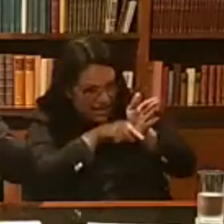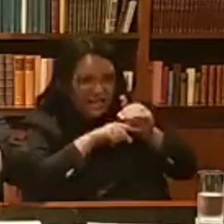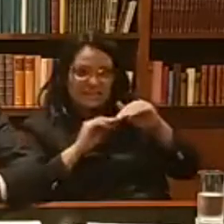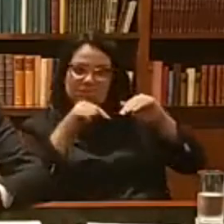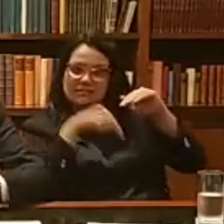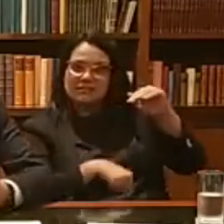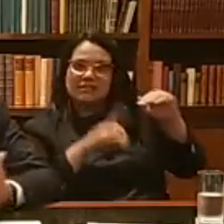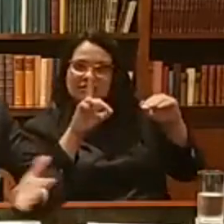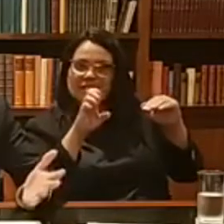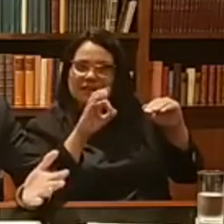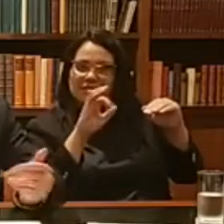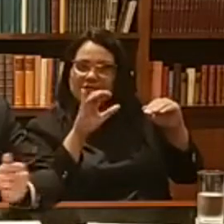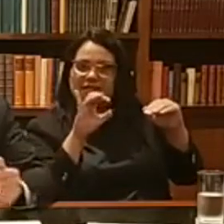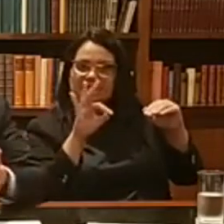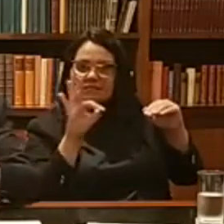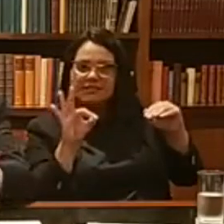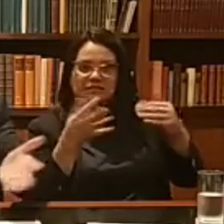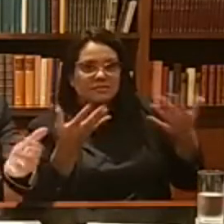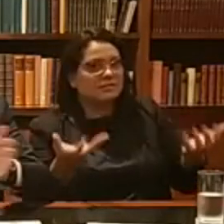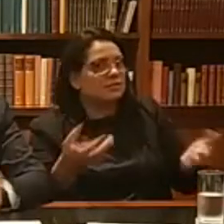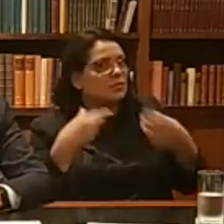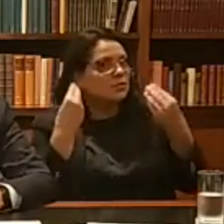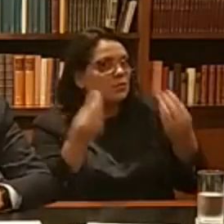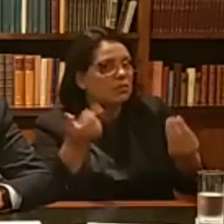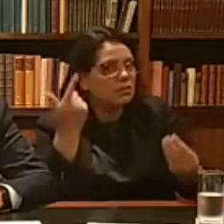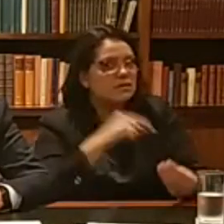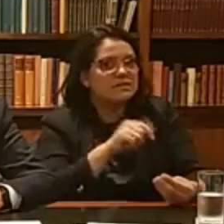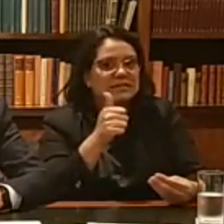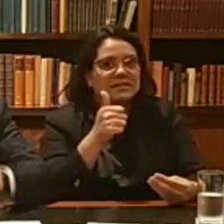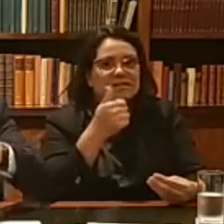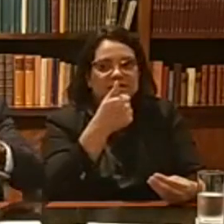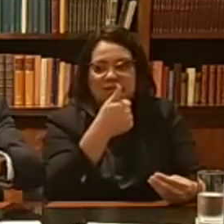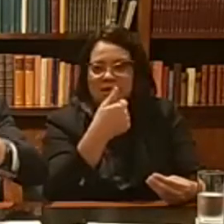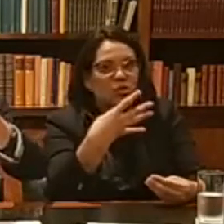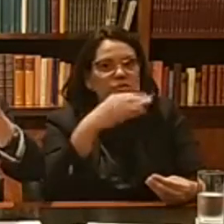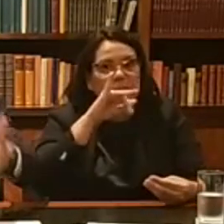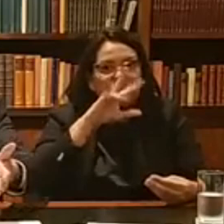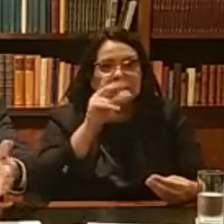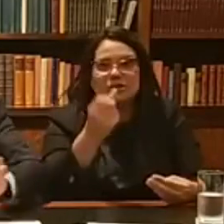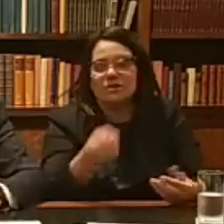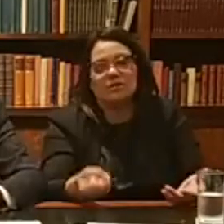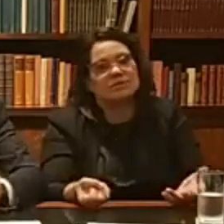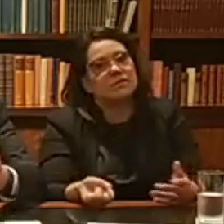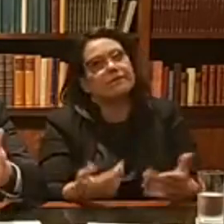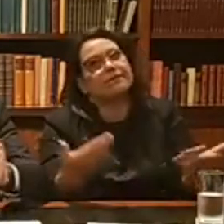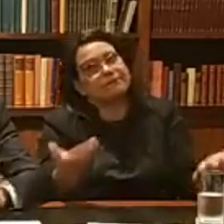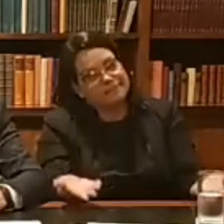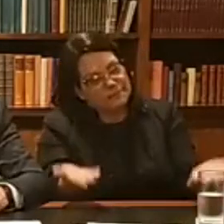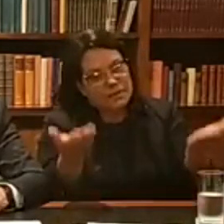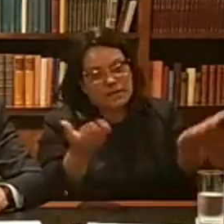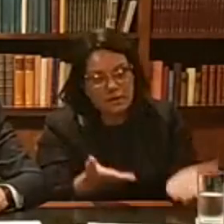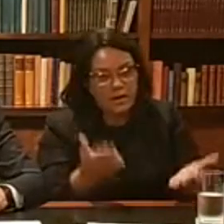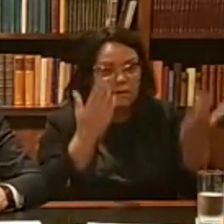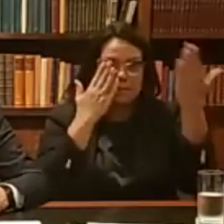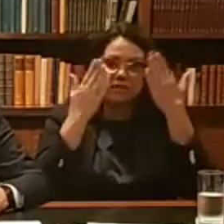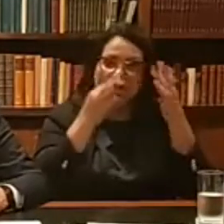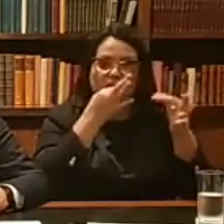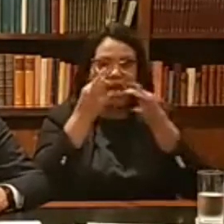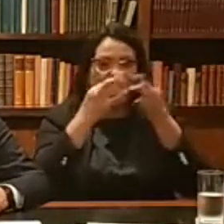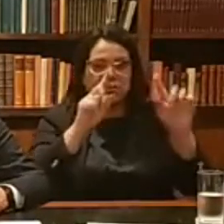14, quase 15 bilhões por ano. Onde é que vai arranjar esse dinheiro para pagar isso aqui? Vão os psicólogos agora, vão me criticar. Por